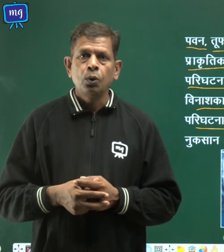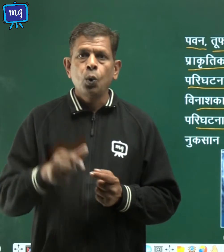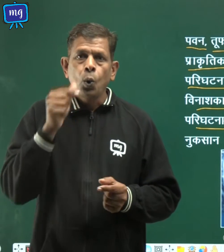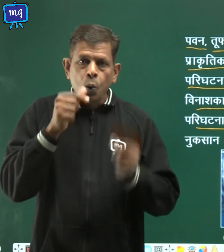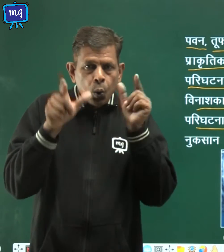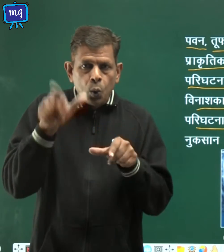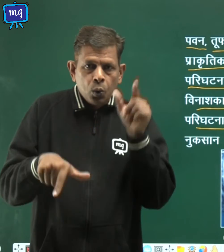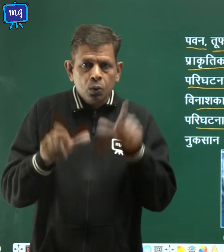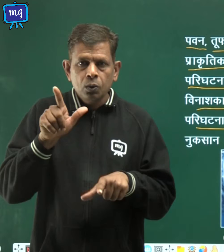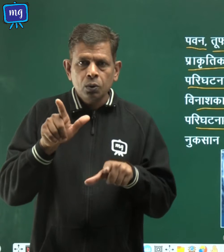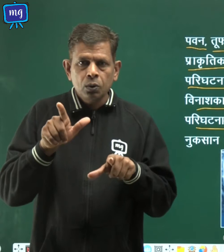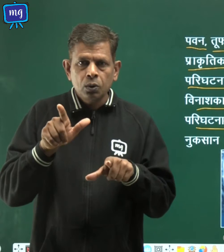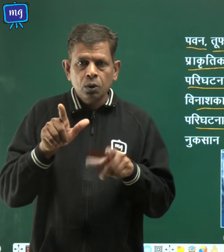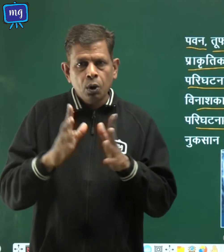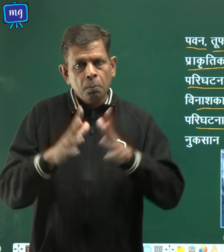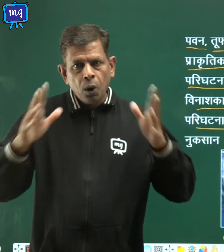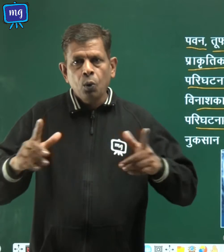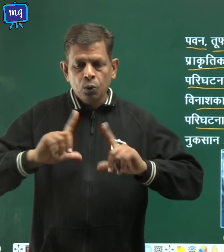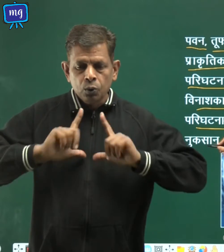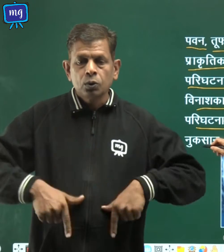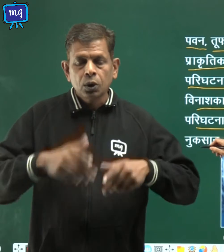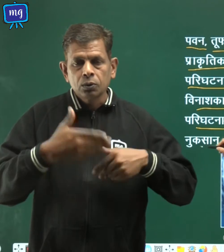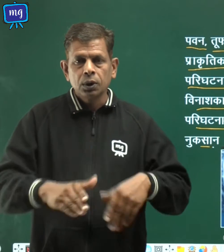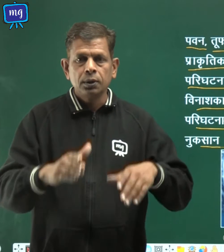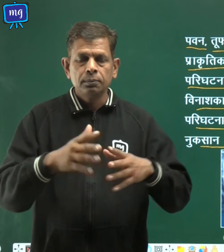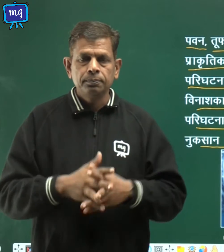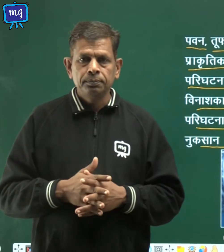लोगों को बहुत नुकसान होता है।